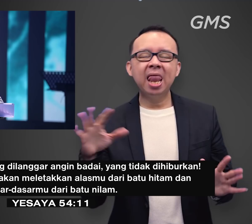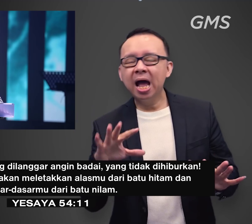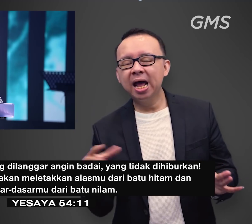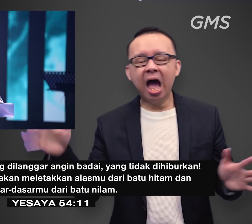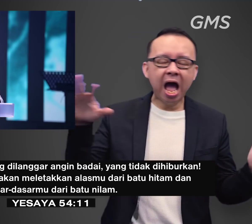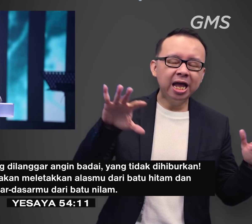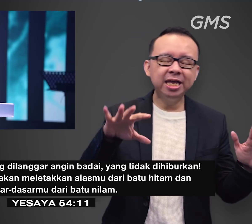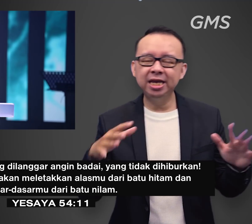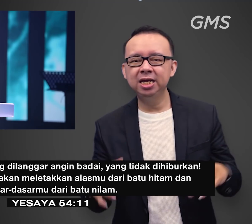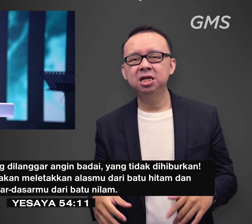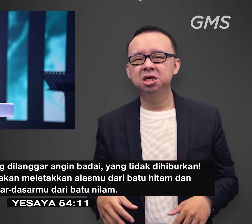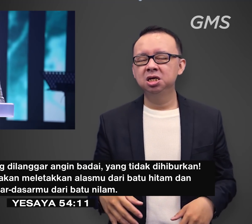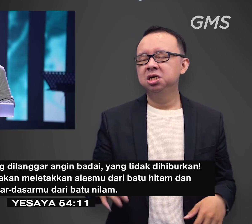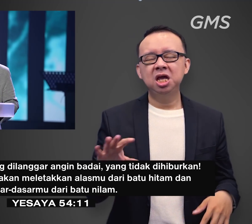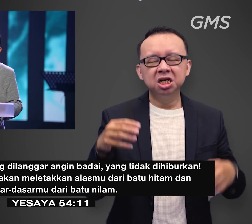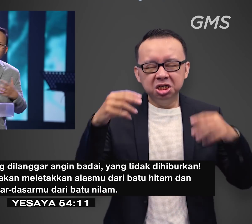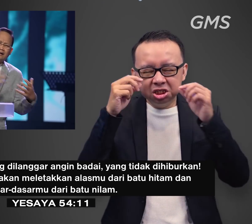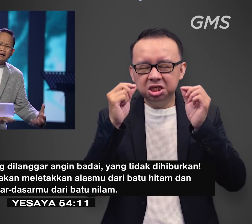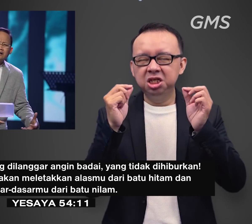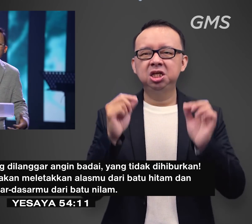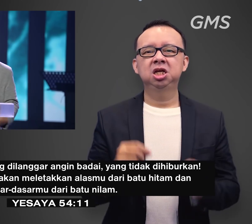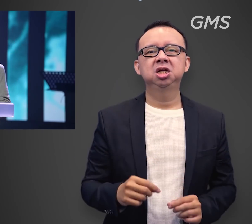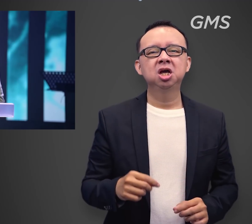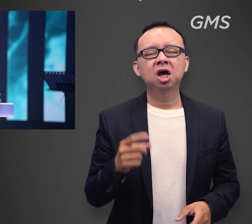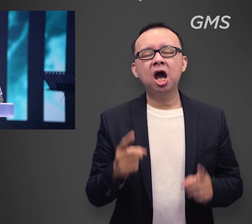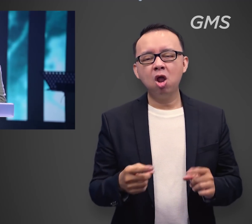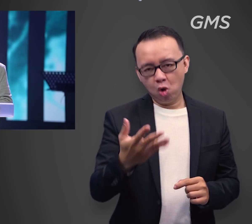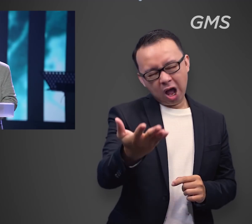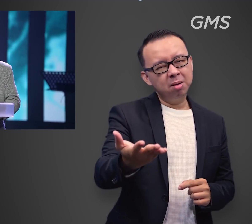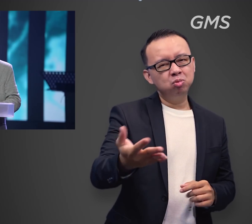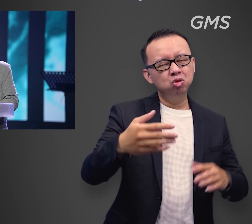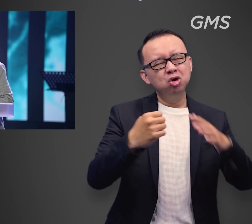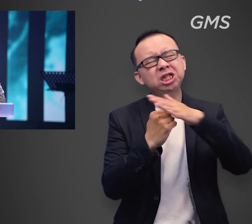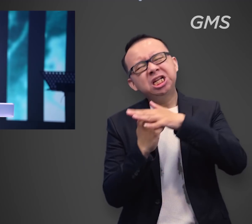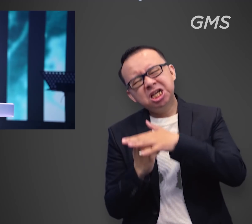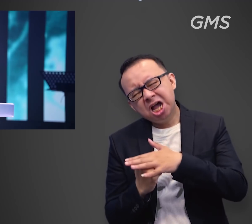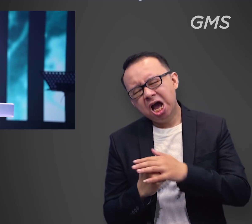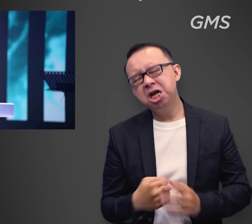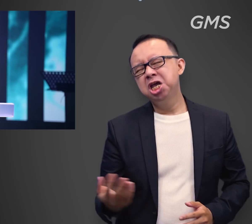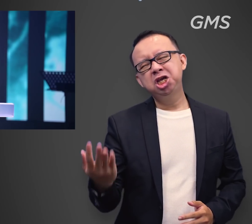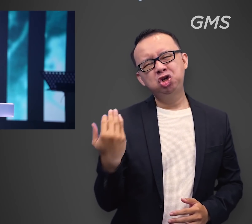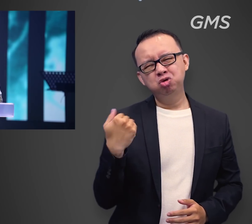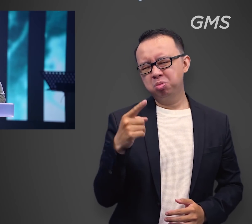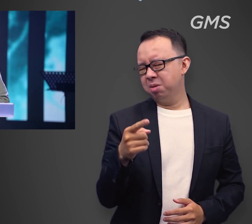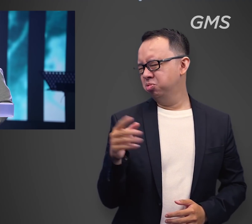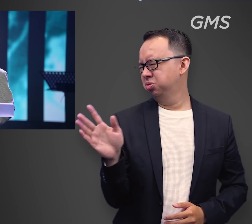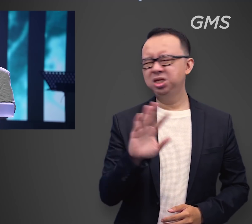tidak dihiburkan. Orang-orang yang hari ini Anda tertekan, Anda merasa bahwa hidupmu gak berarti. Anda terus tinggal